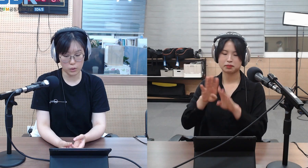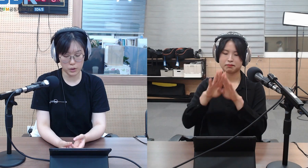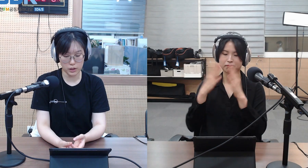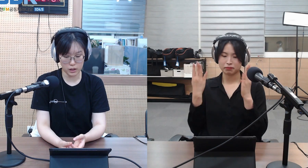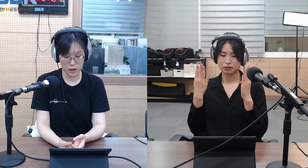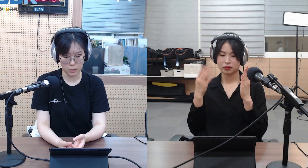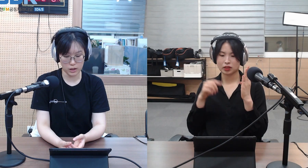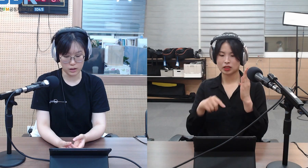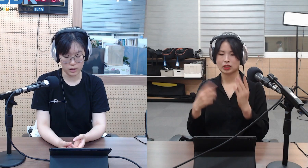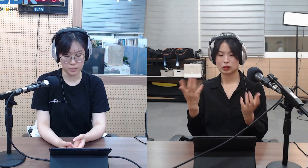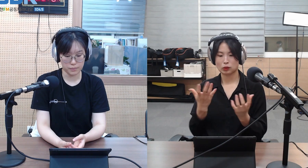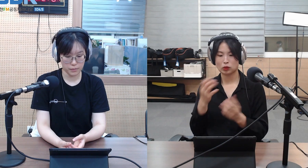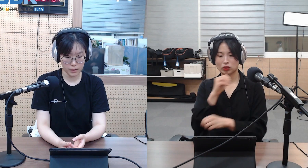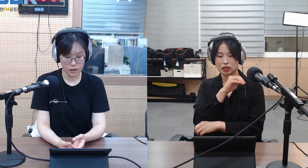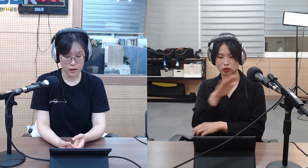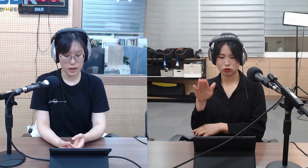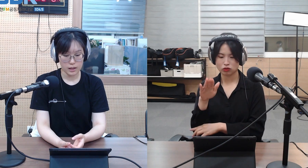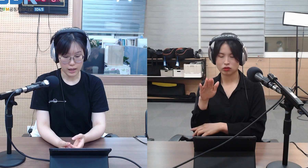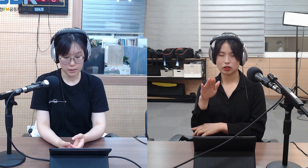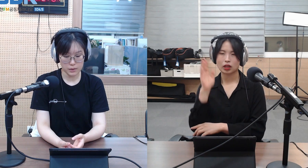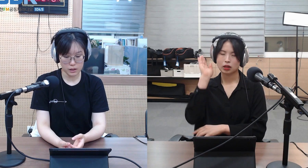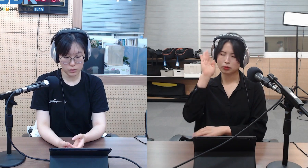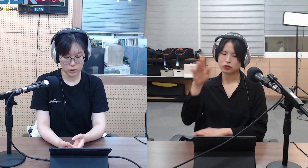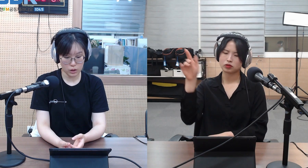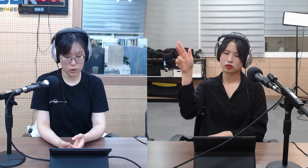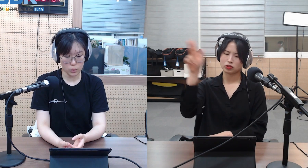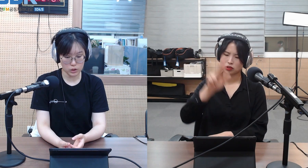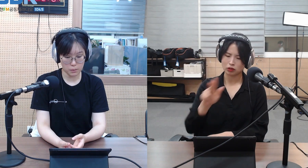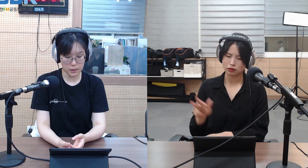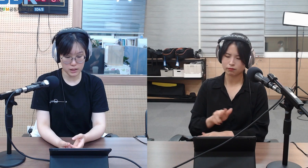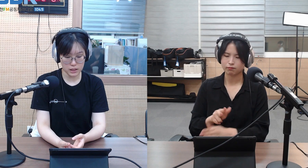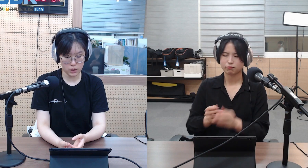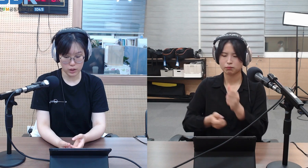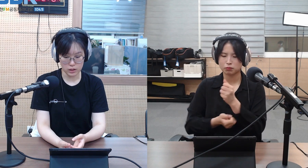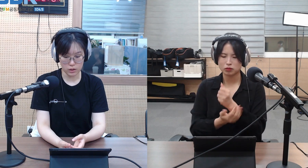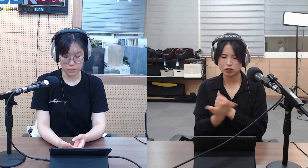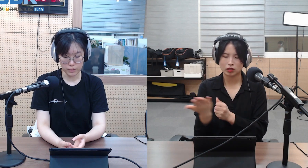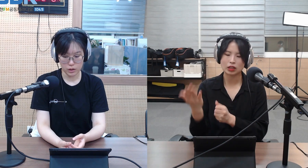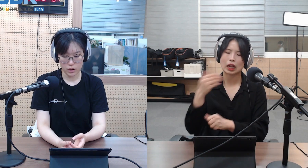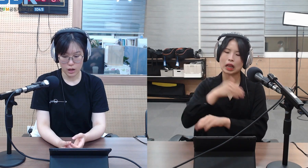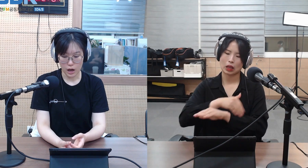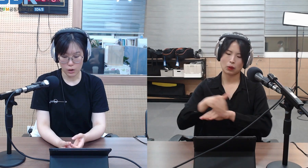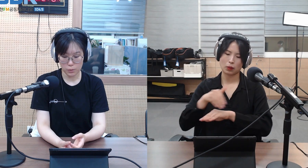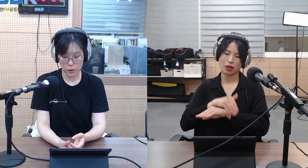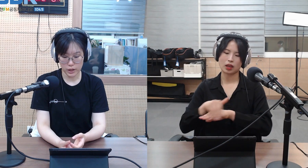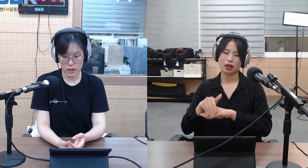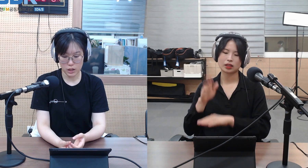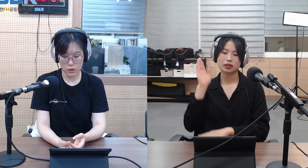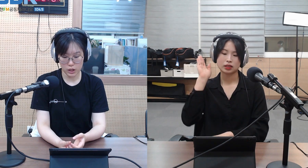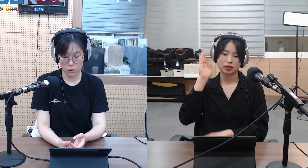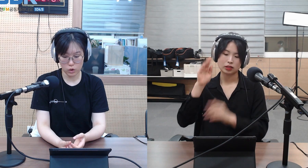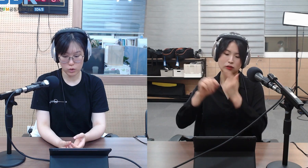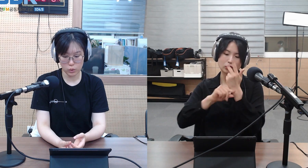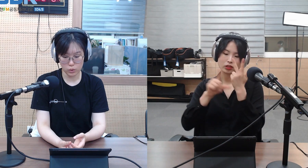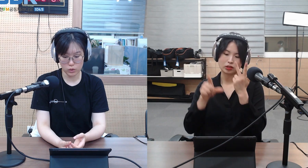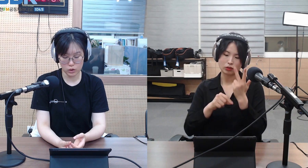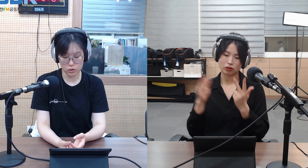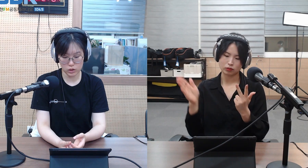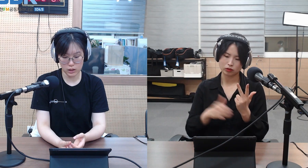넓혀나갈 계획이다. 다음 달부터 옥천 밖 지역에서 9번의 성인권 교육을